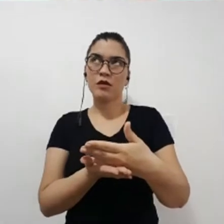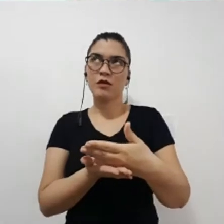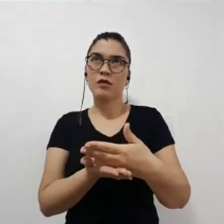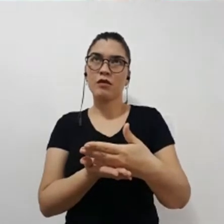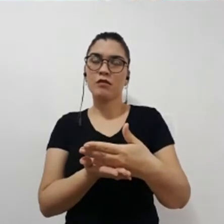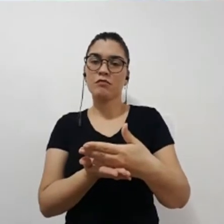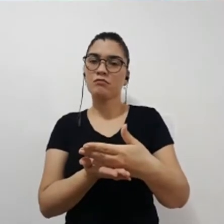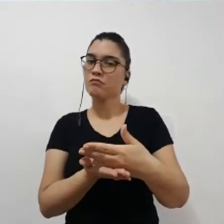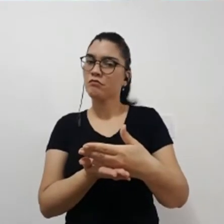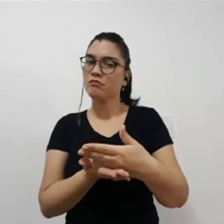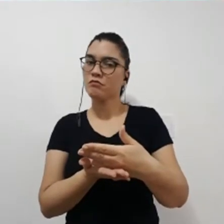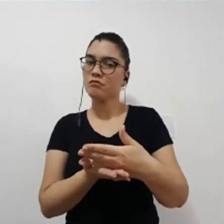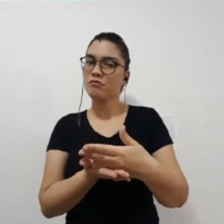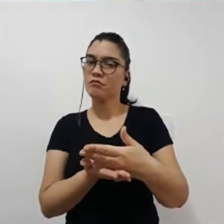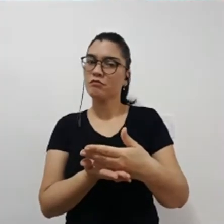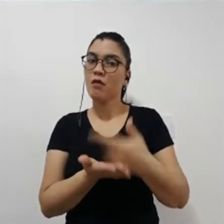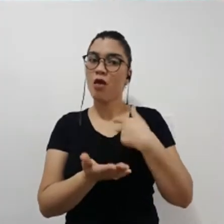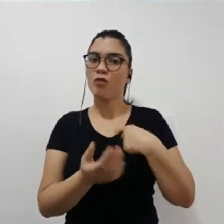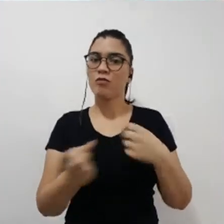fazer exercícios físicos,